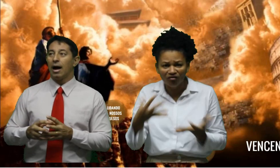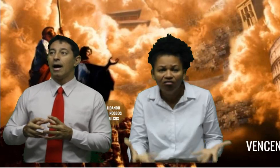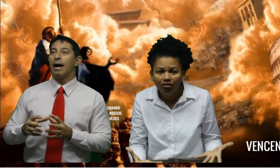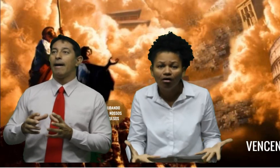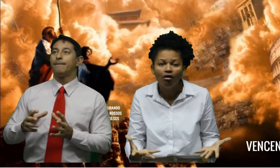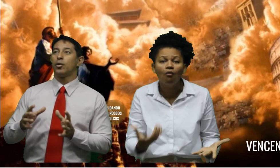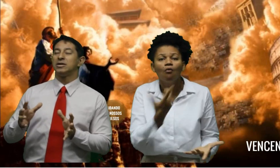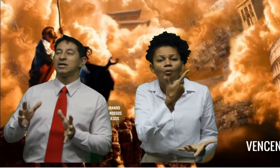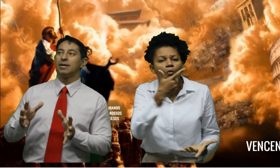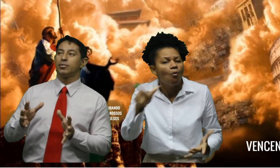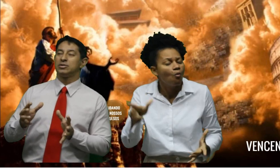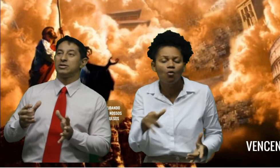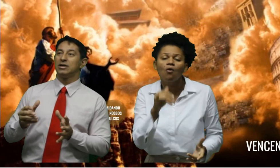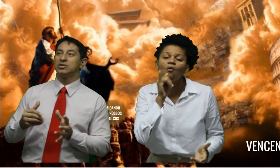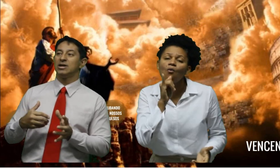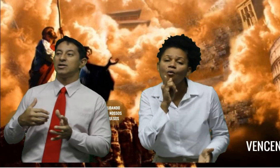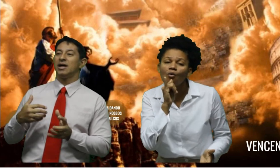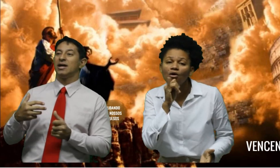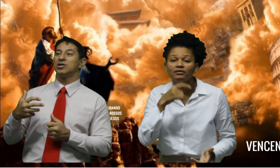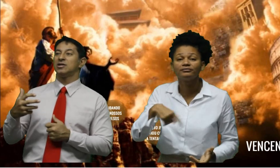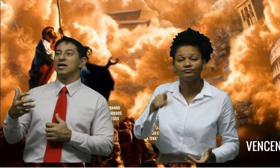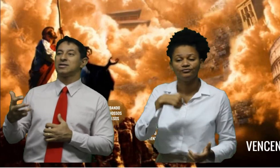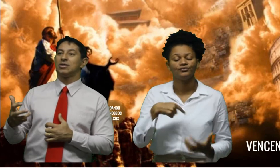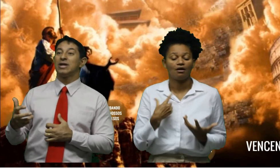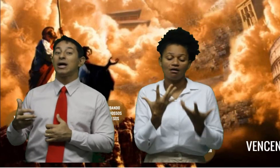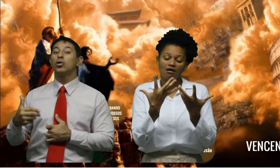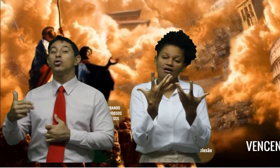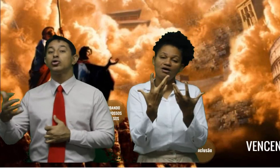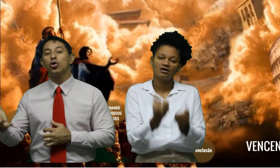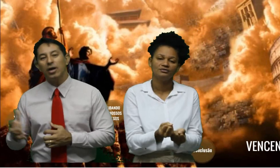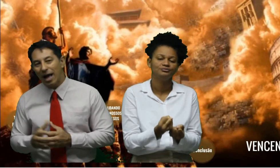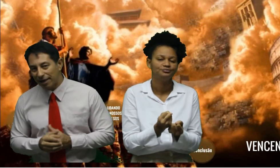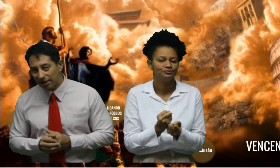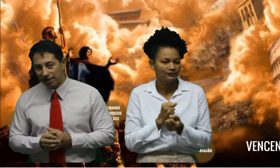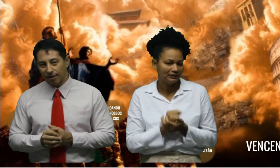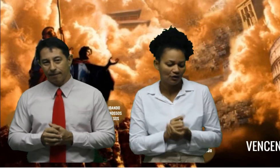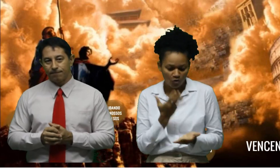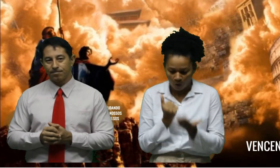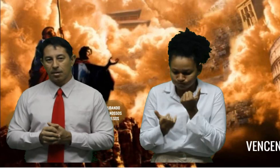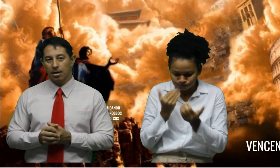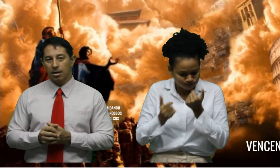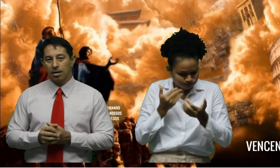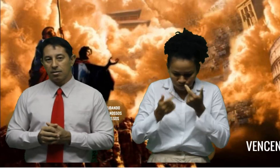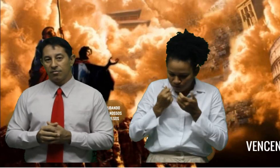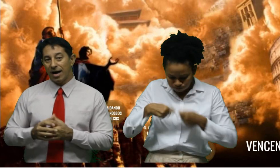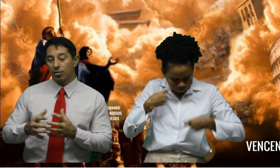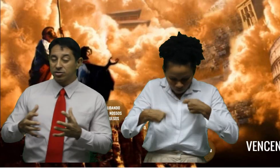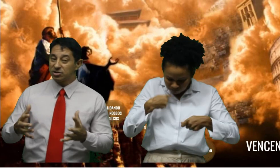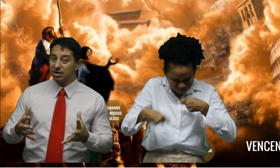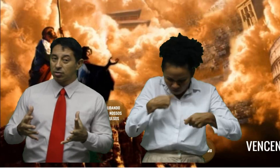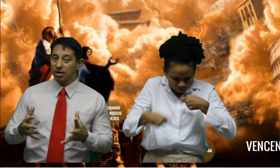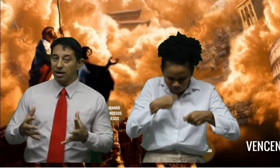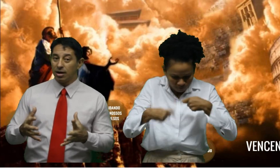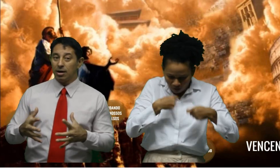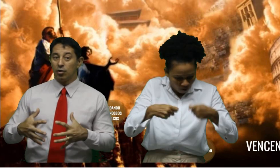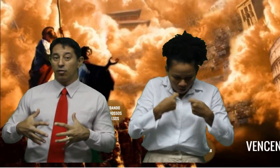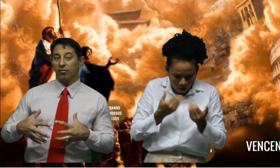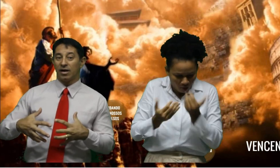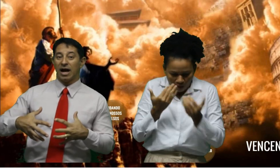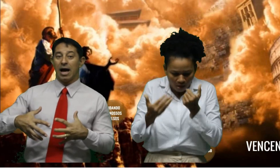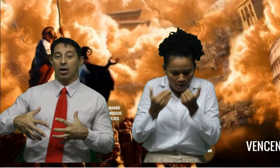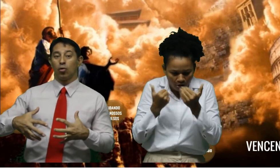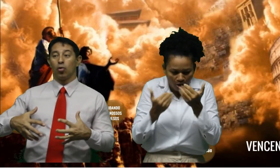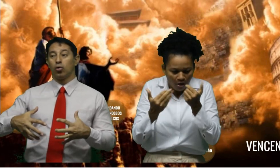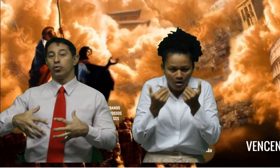consequências. Por exemplo, se eu ceder à tentação da glutonaria, vai acontecer o quê? Eu